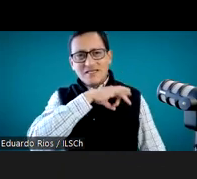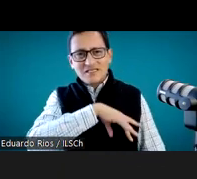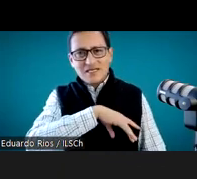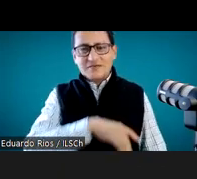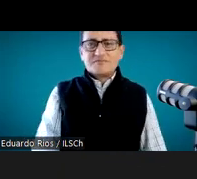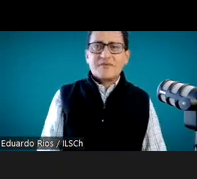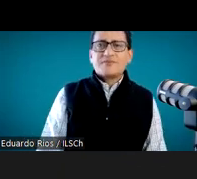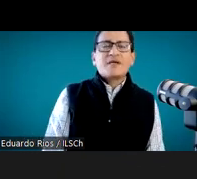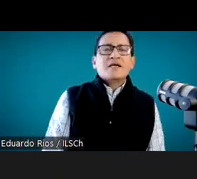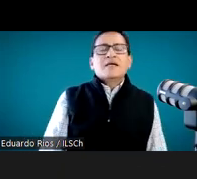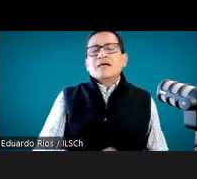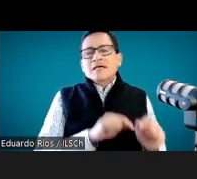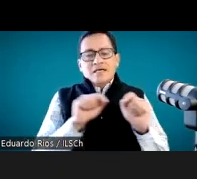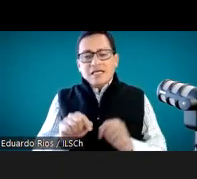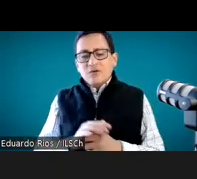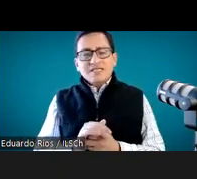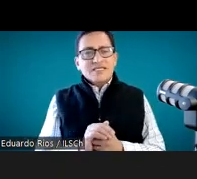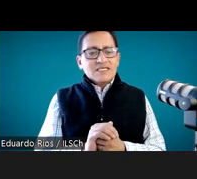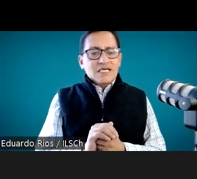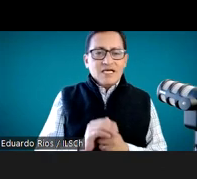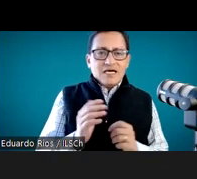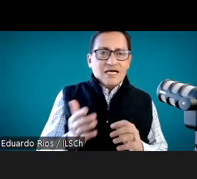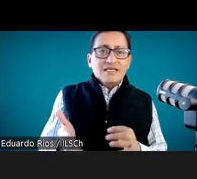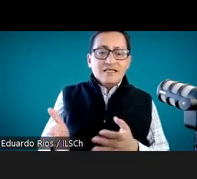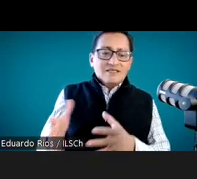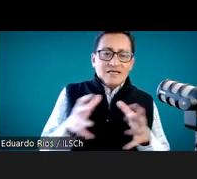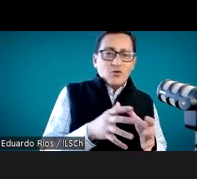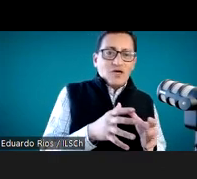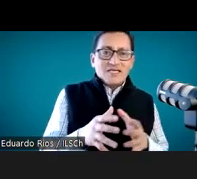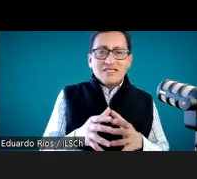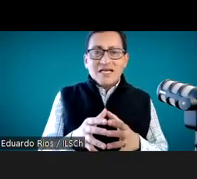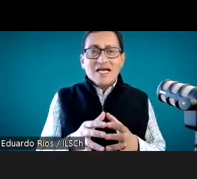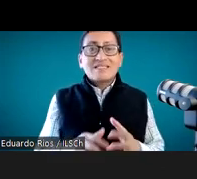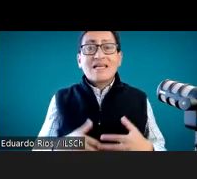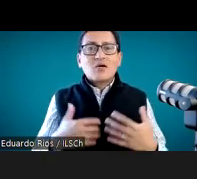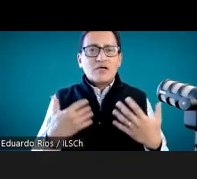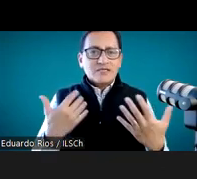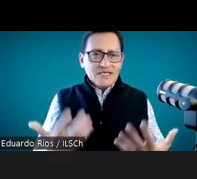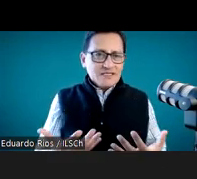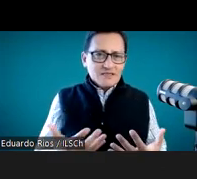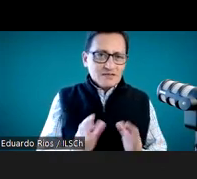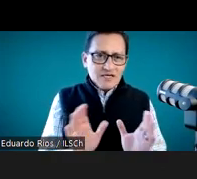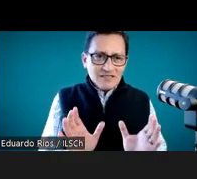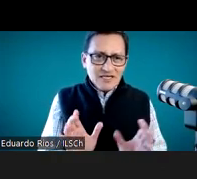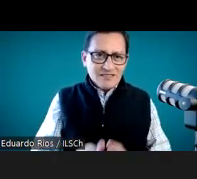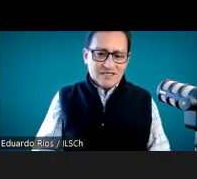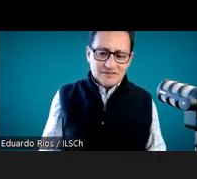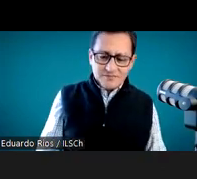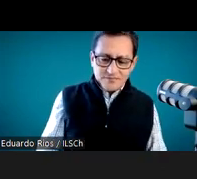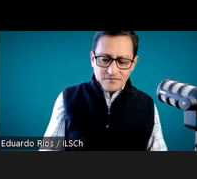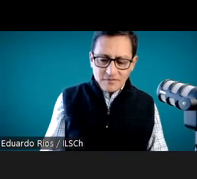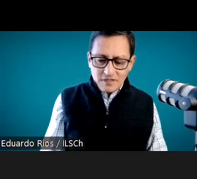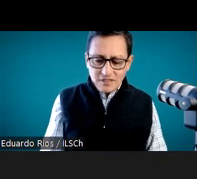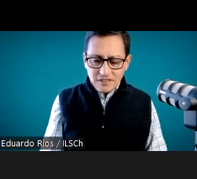de señas chilena. Ya. La lengua de señas chilena, antes de ser lengua de señas chilena, es lengua de señas así a